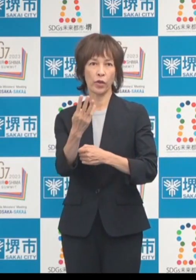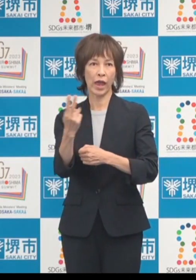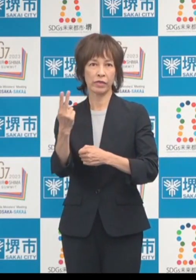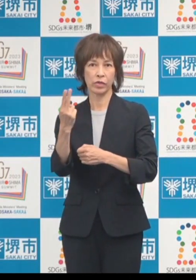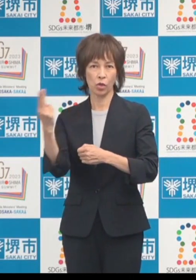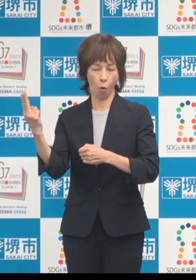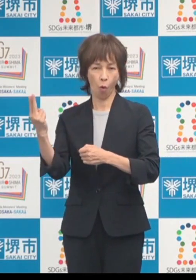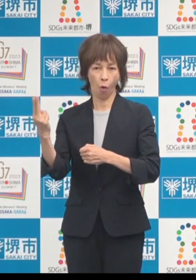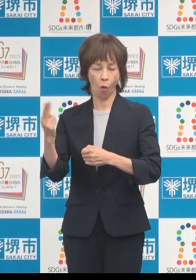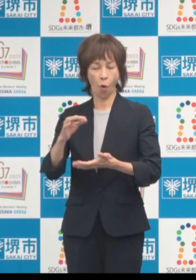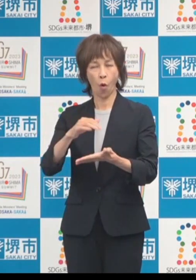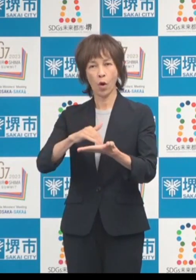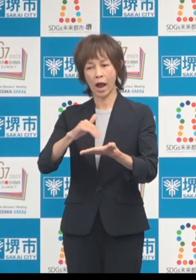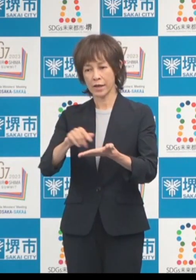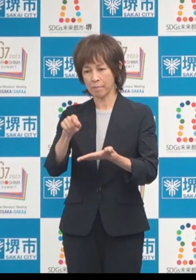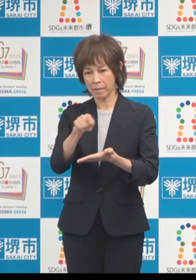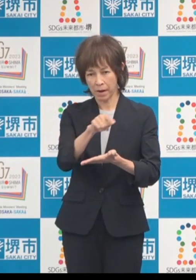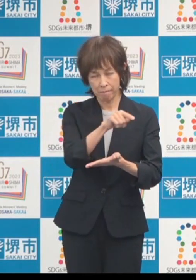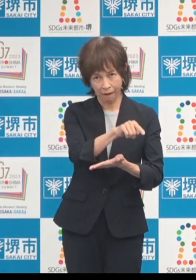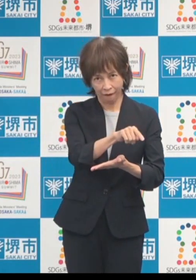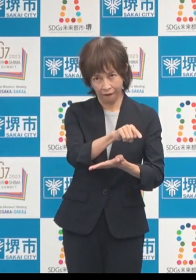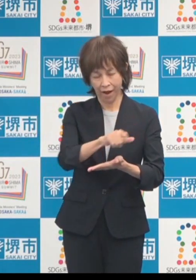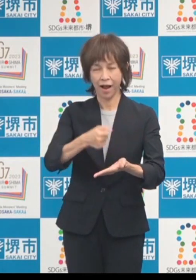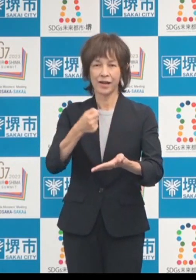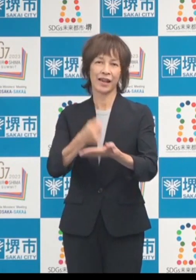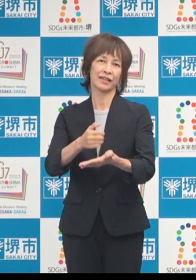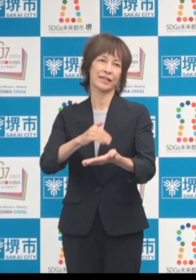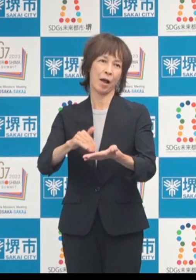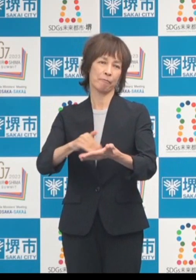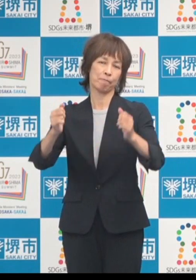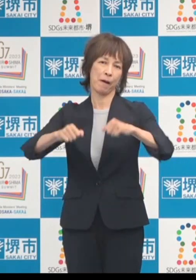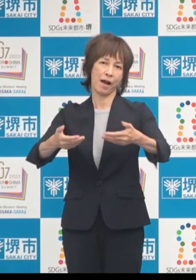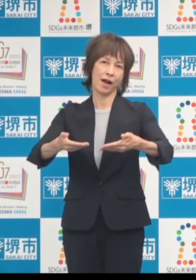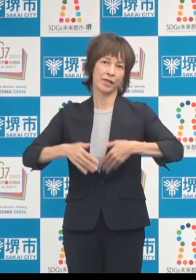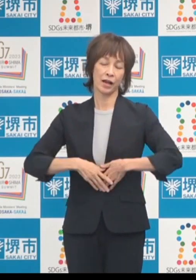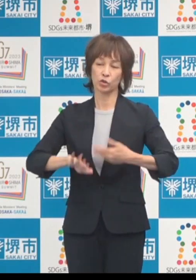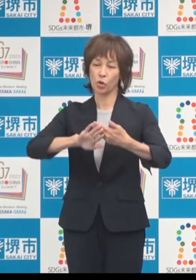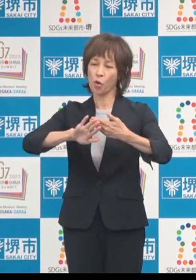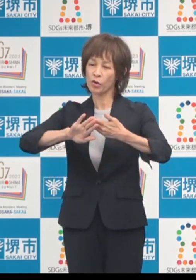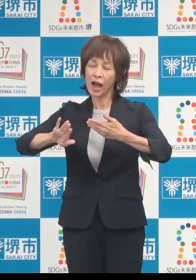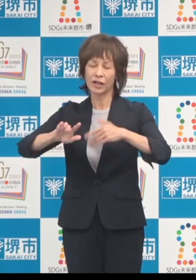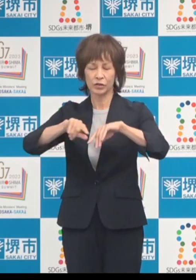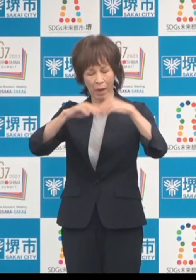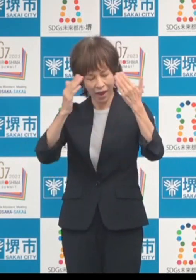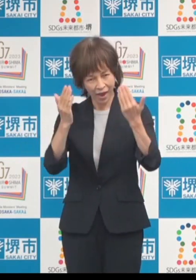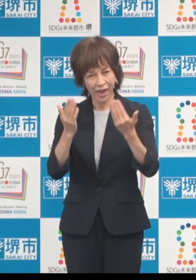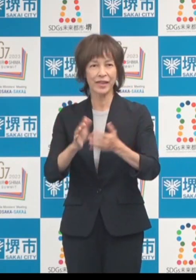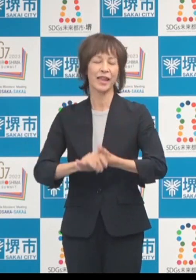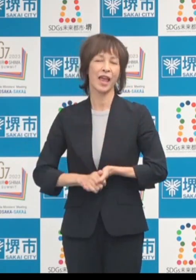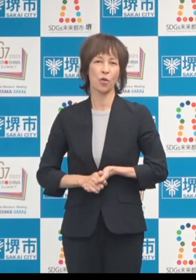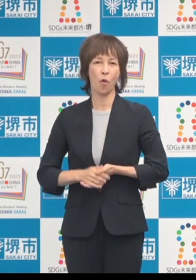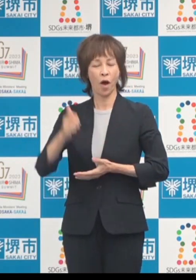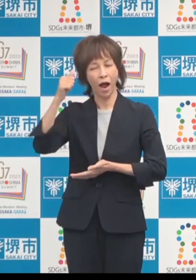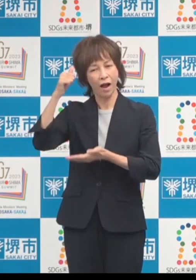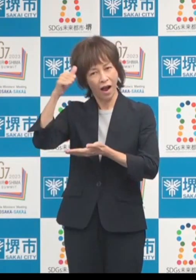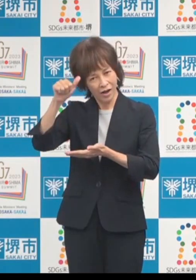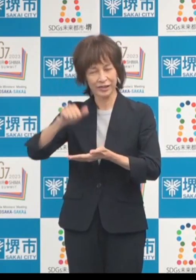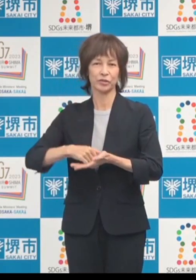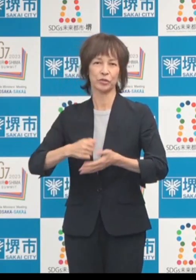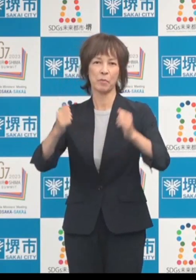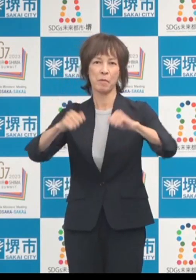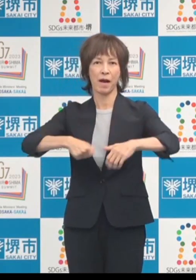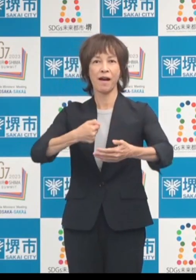の決算についても認定をしていただきました。その他すべての議案についても可決をしていただいております